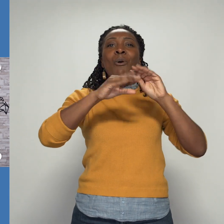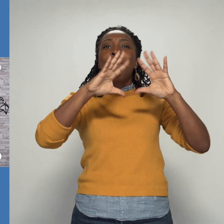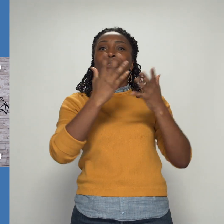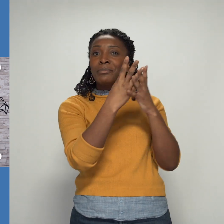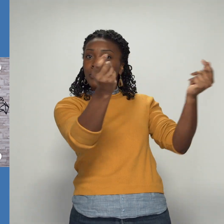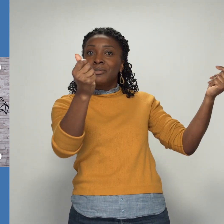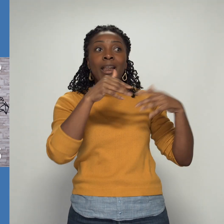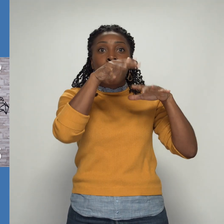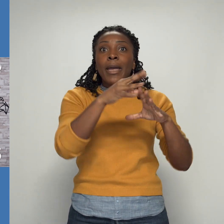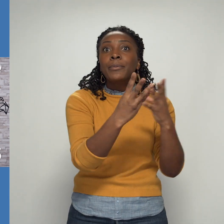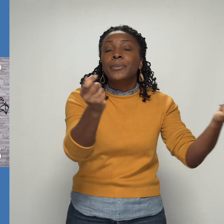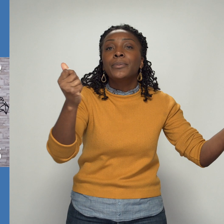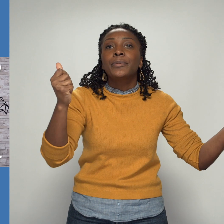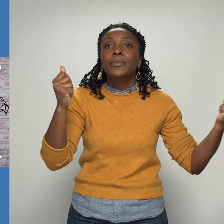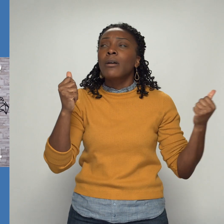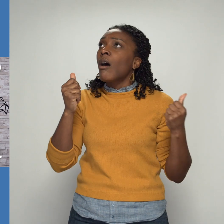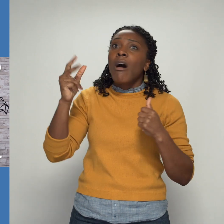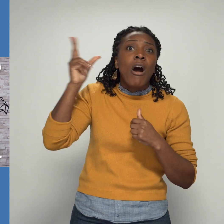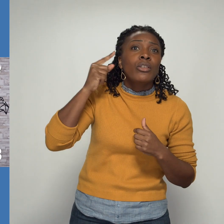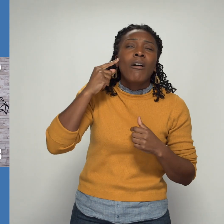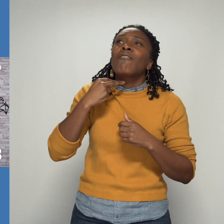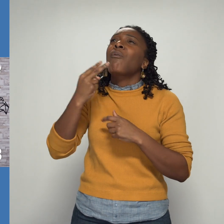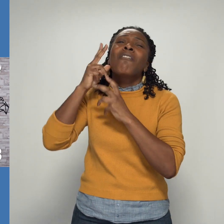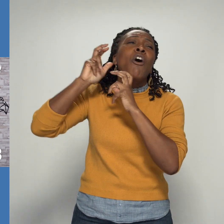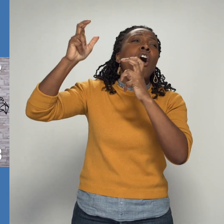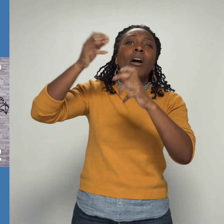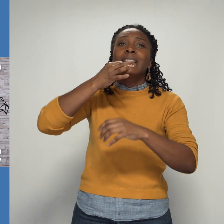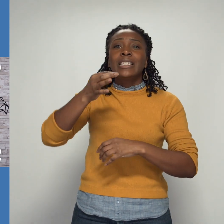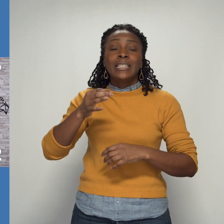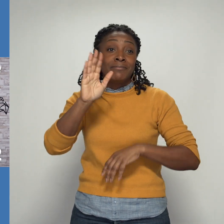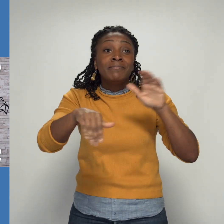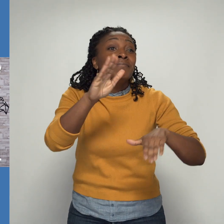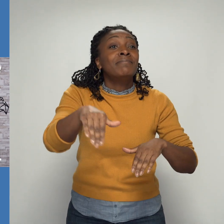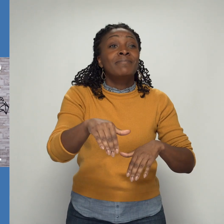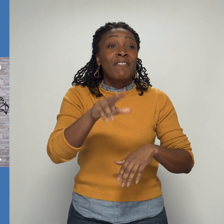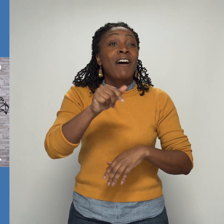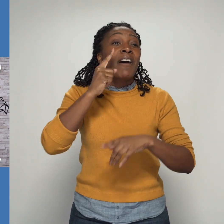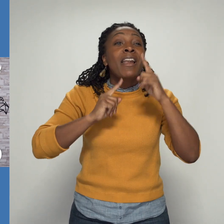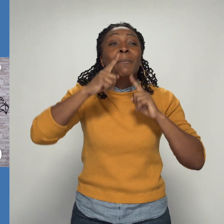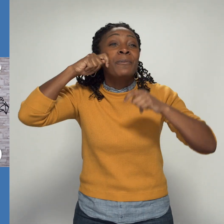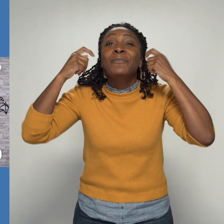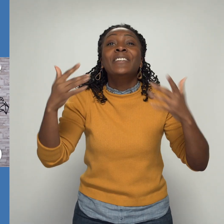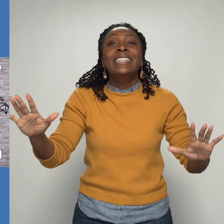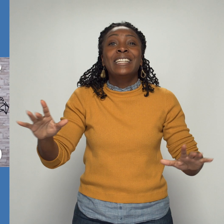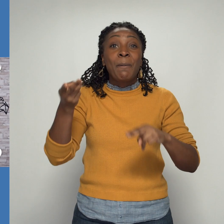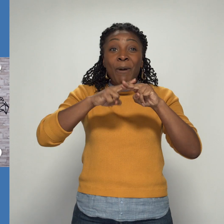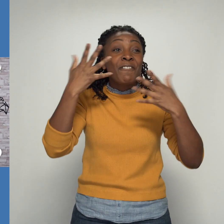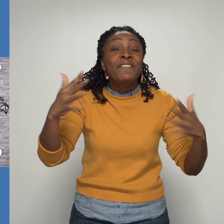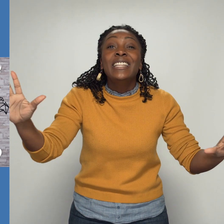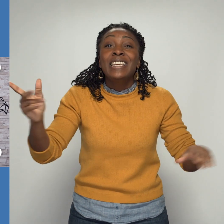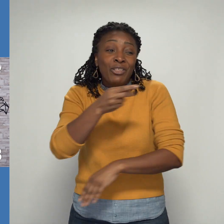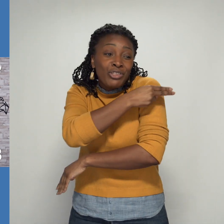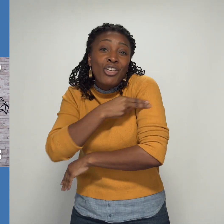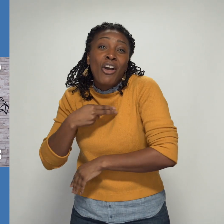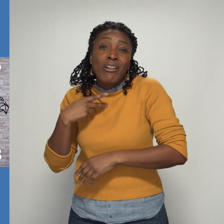et la mer n'existait plus. » Et j'entendis une forte voix venant du trône qui disait « Il essuiera toute larme de leurs yeux, la mort ne sera plus, il n'y aura